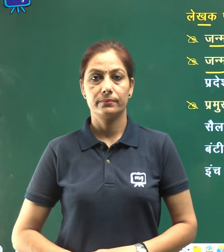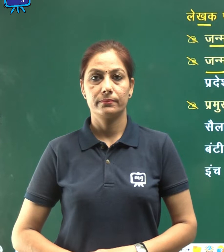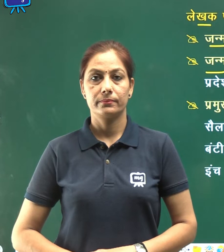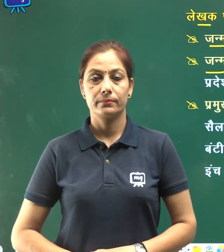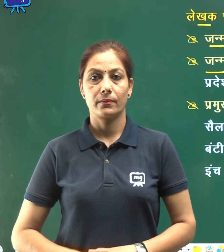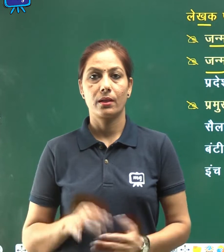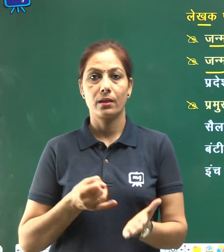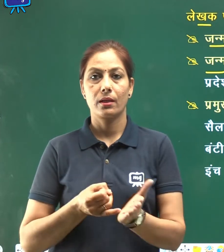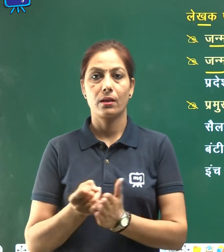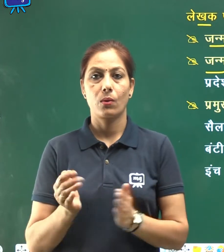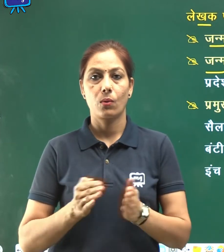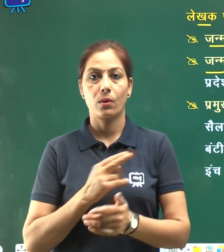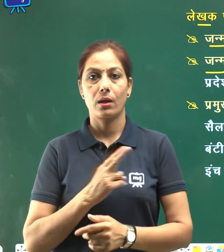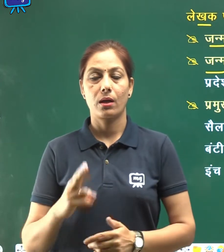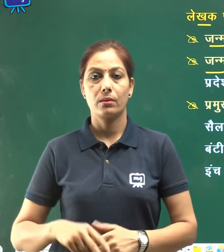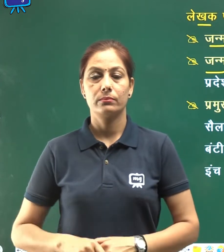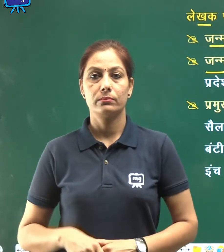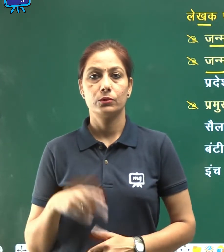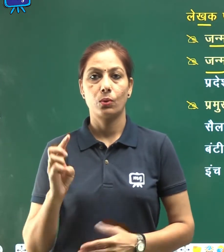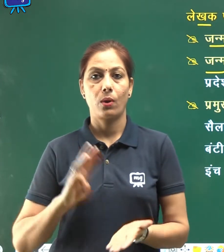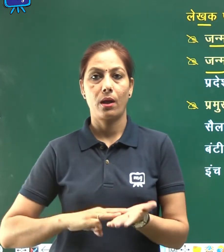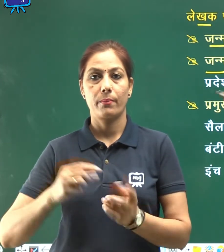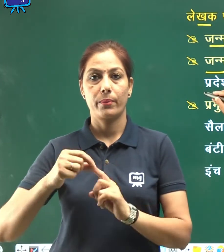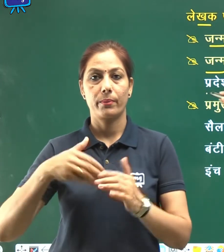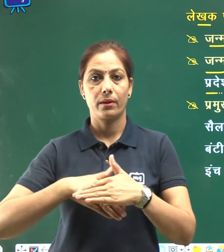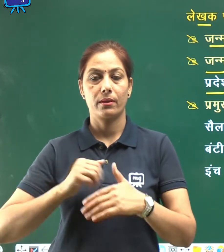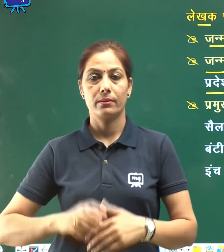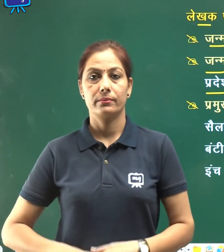भानुपुरा गांव है जो मध्य प्रदेश में है।